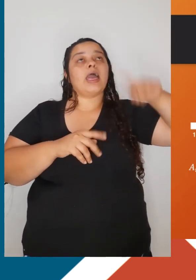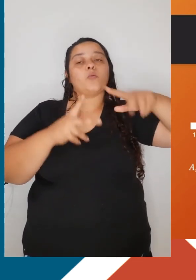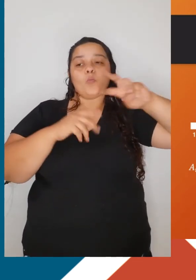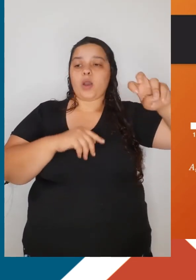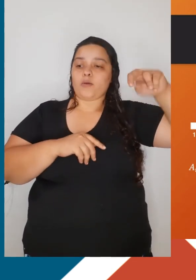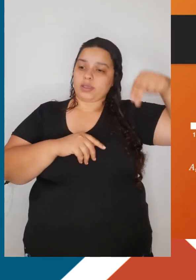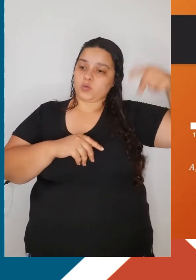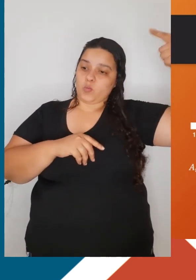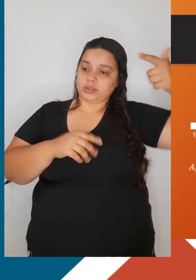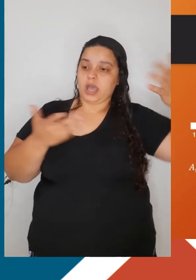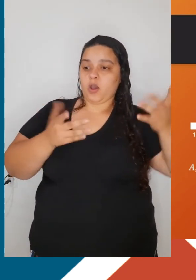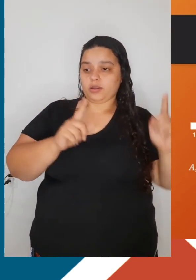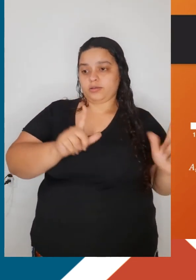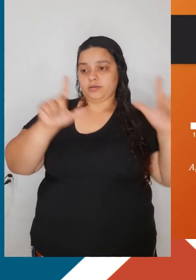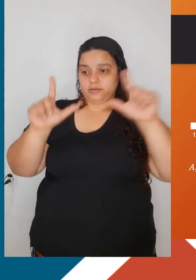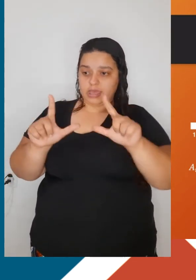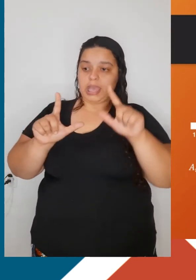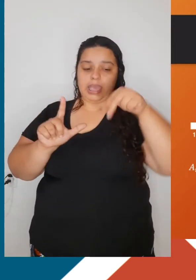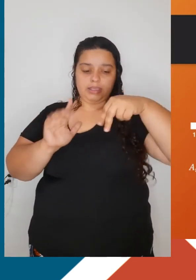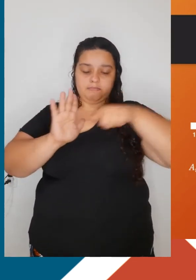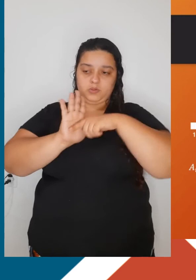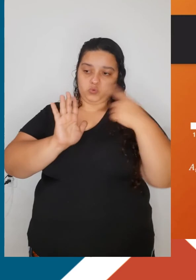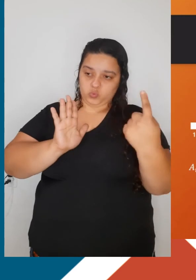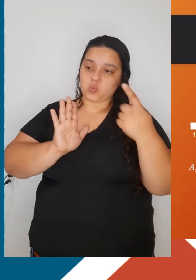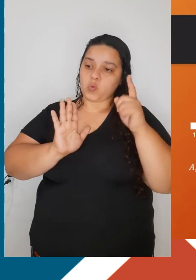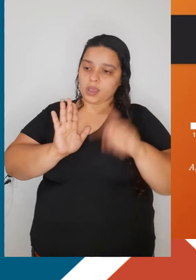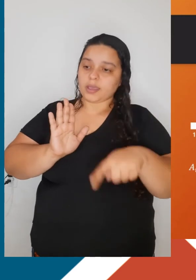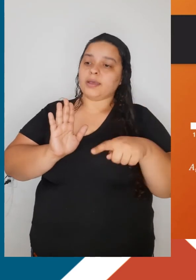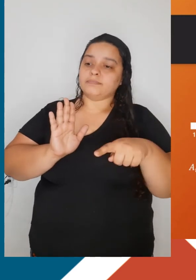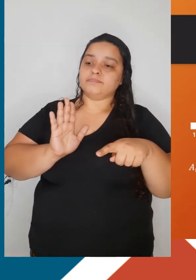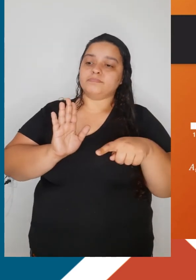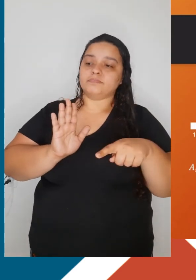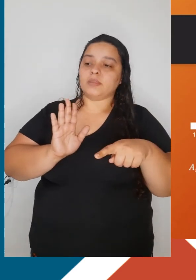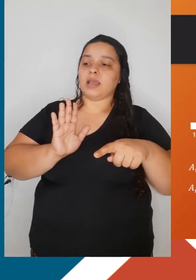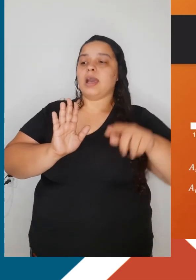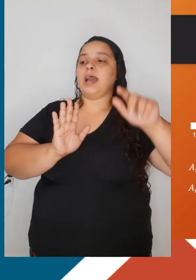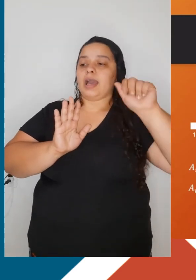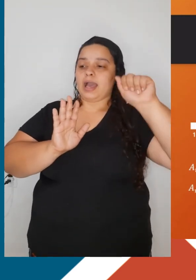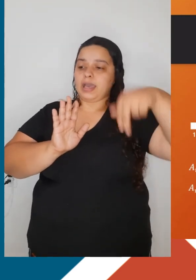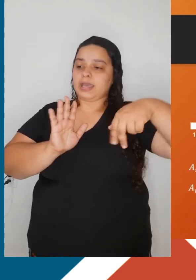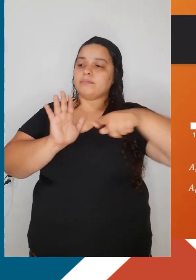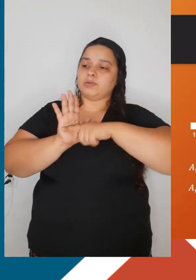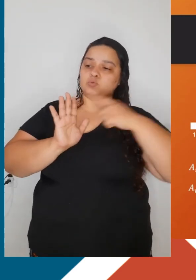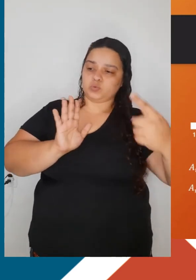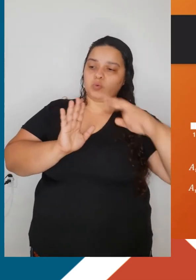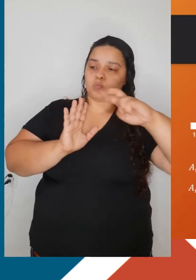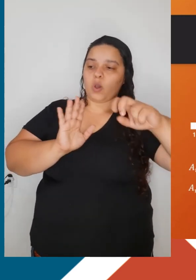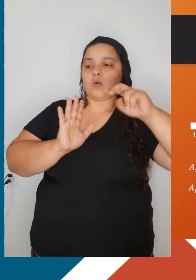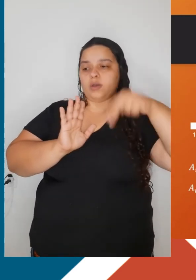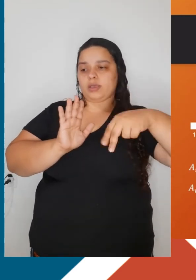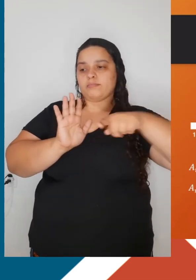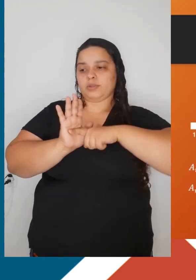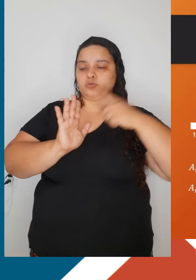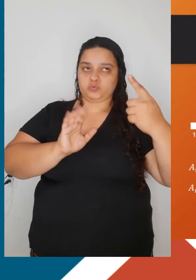quadrado. Já a área do quadrado que ocupa a posição n-1 será dada por a n-1 igual a n-1